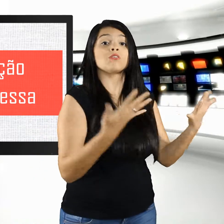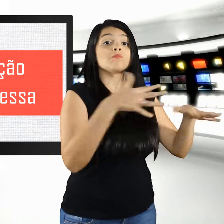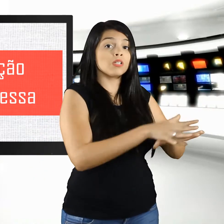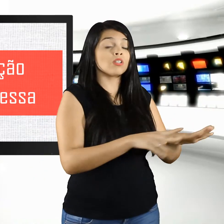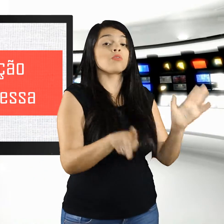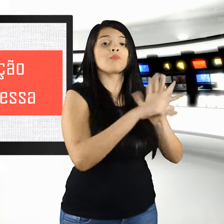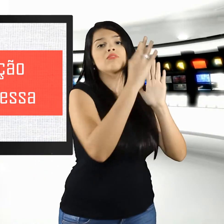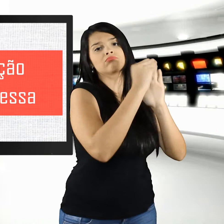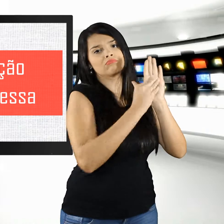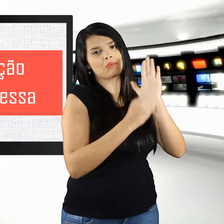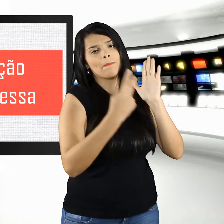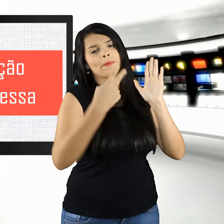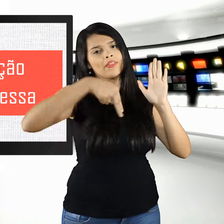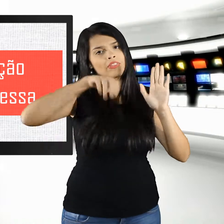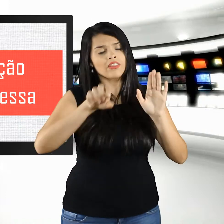Educação e na Lei Brasileira de Inclusão.